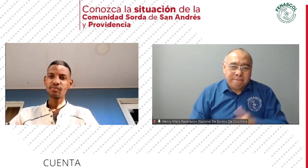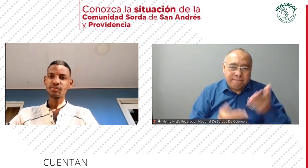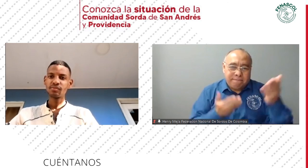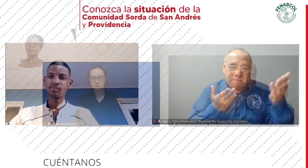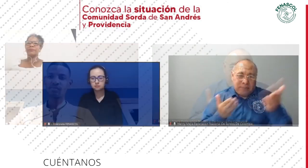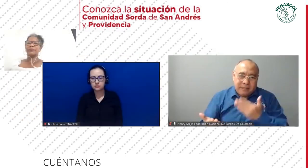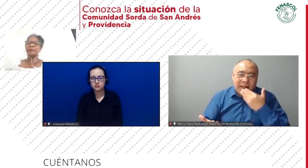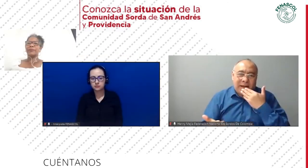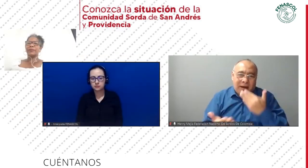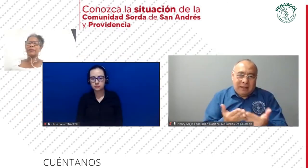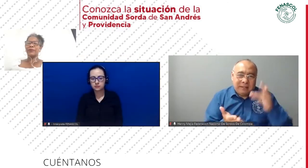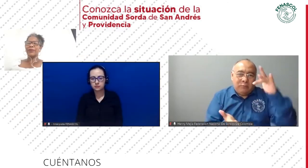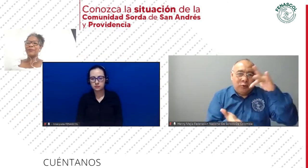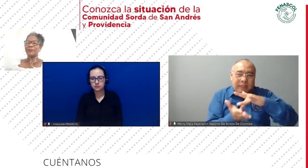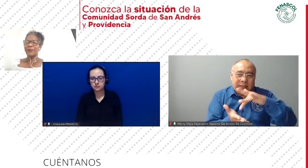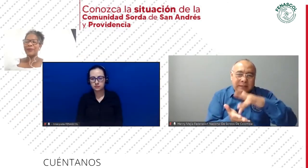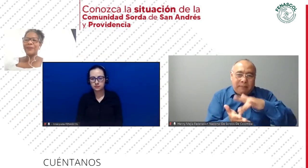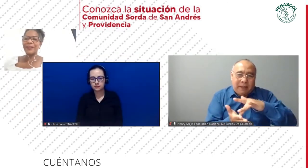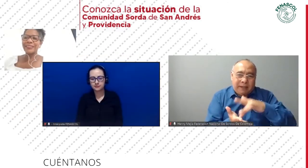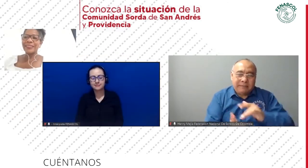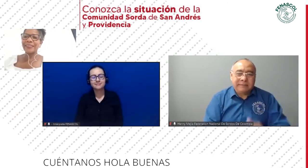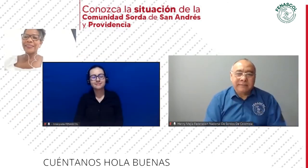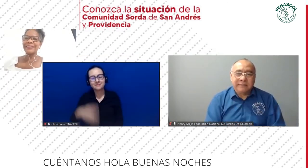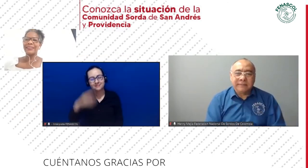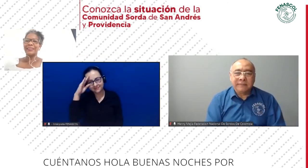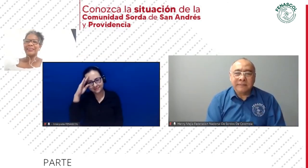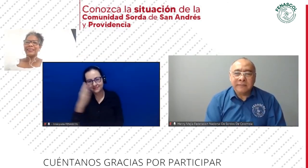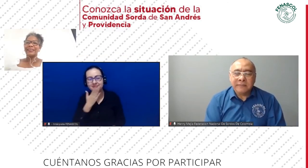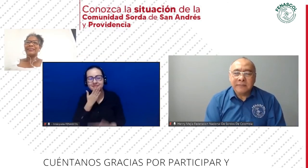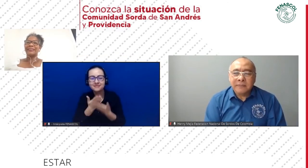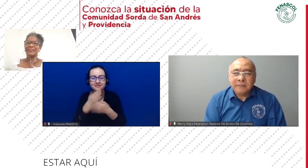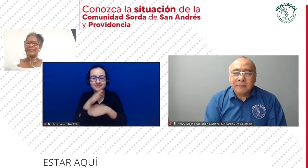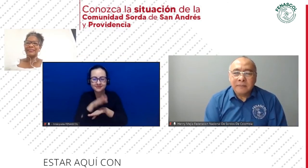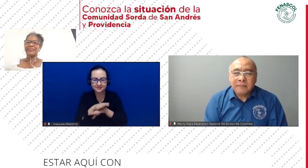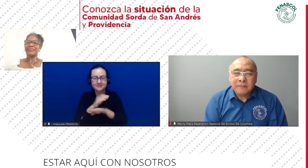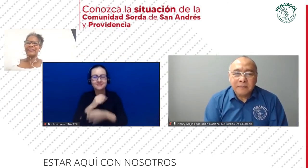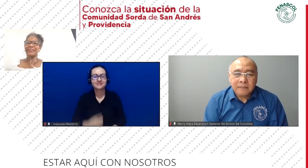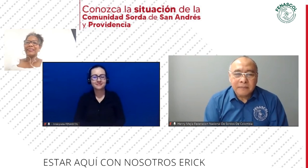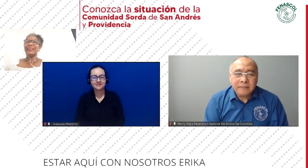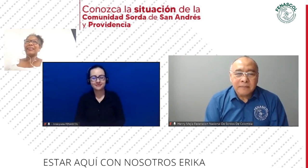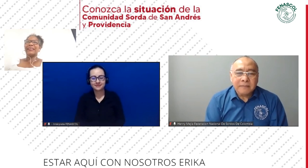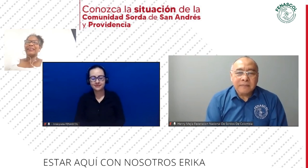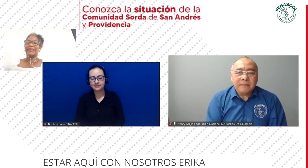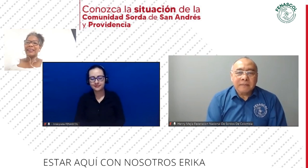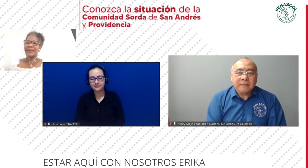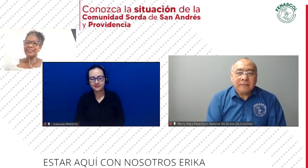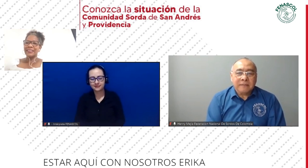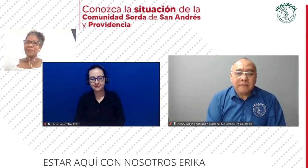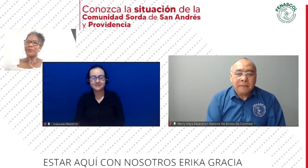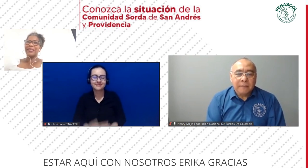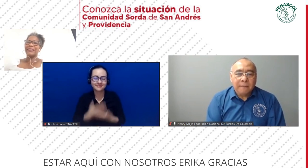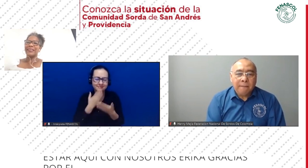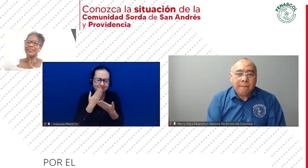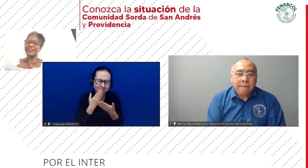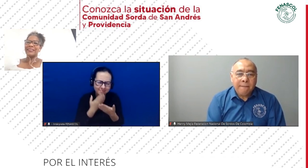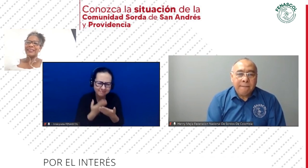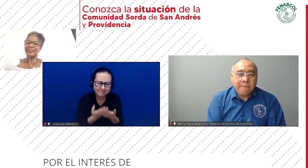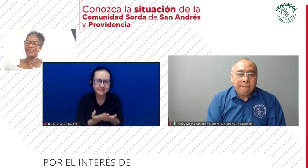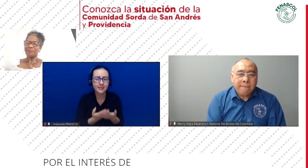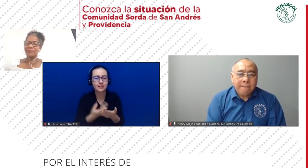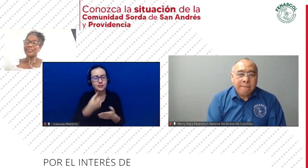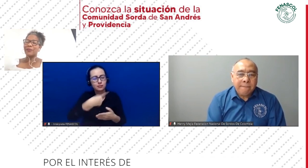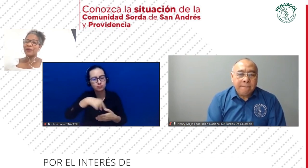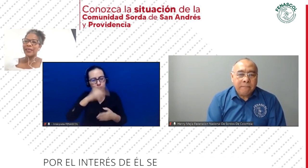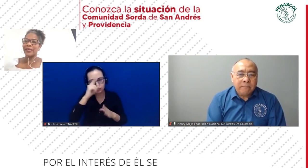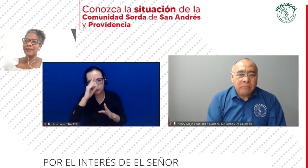cuéntanos hola gracias por participar y estar aquí con nosotros erika gracias por el interés de